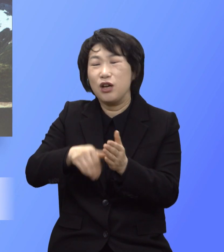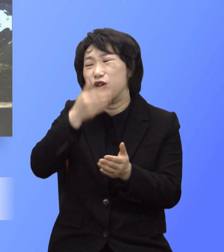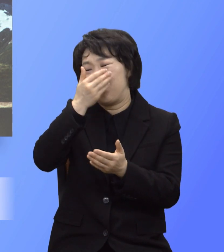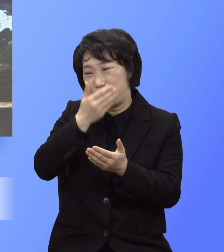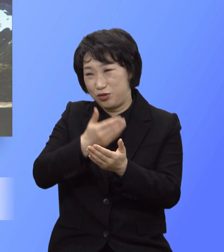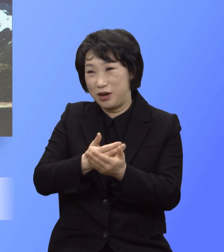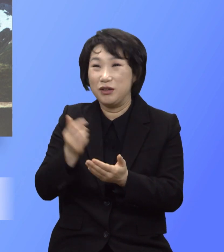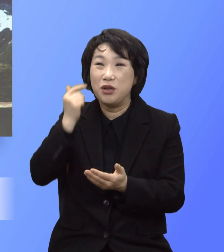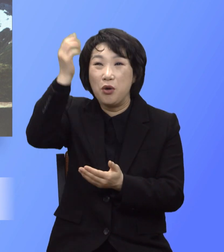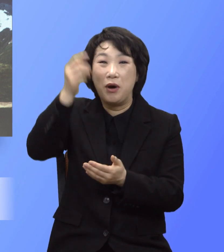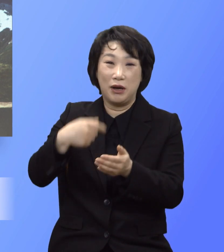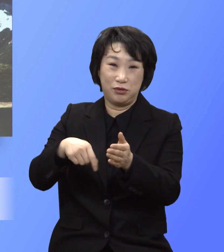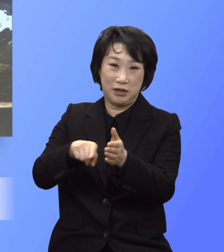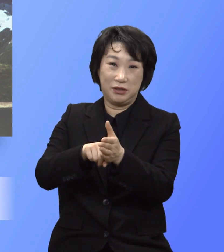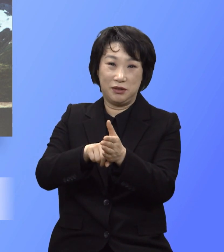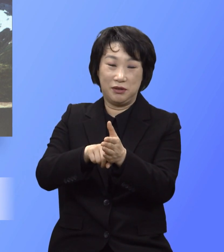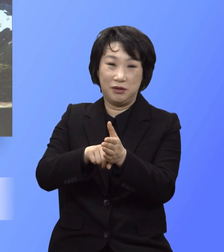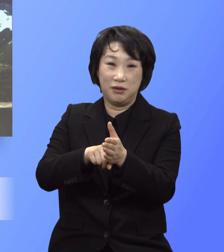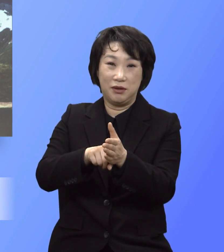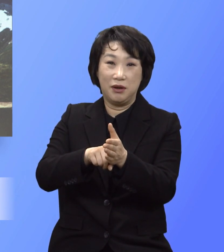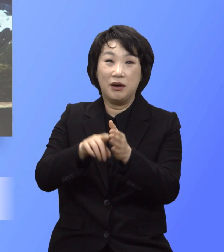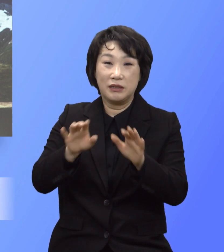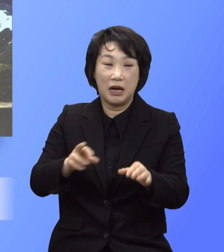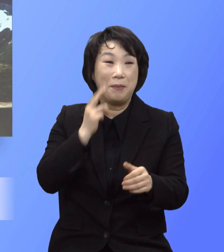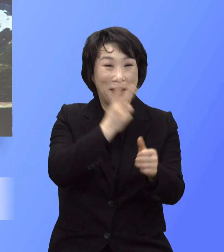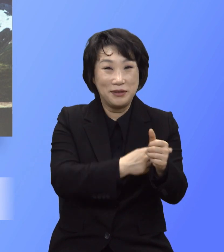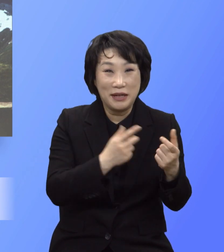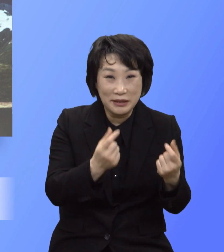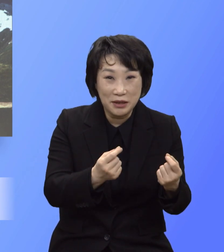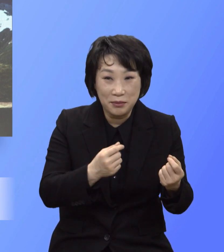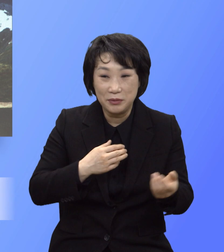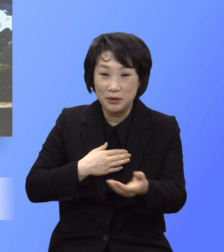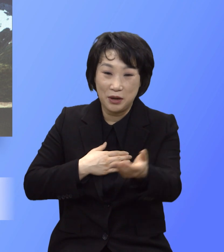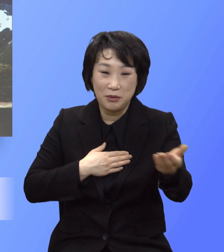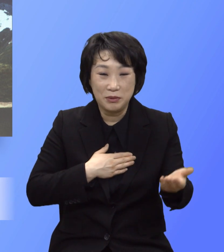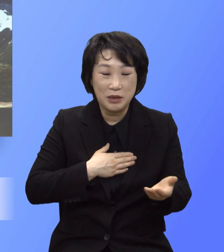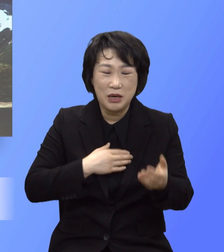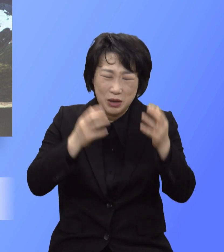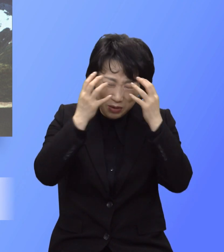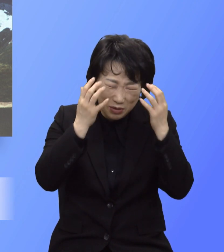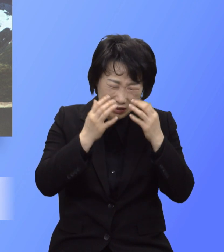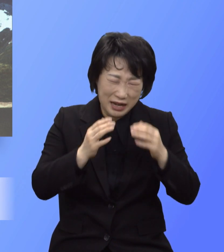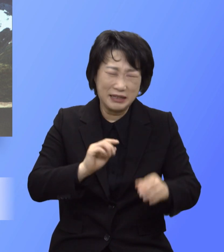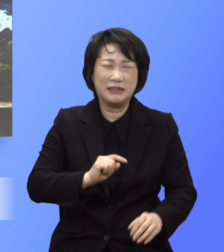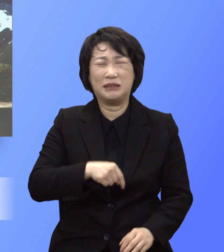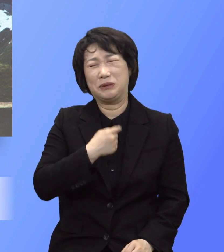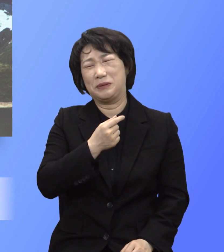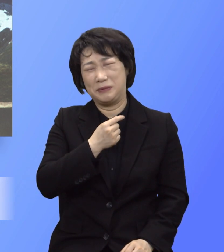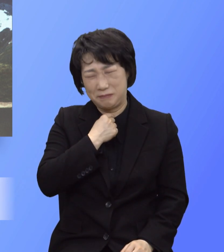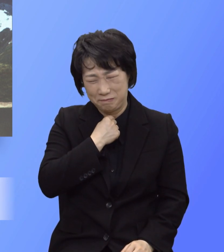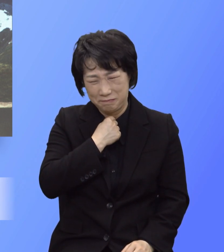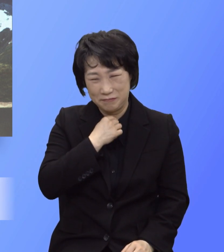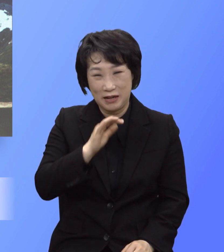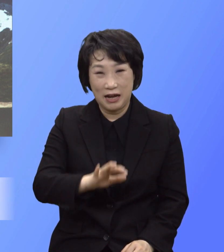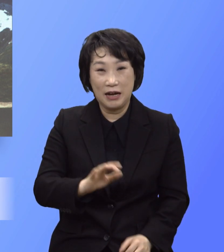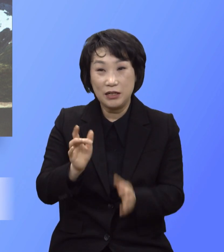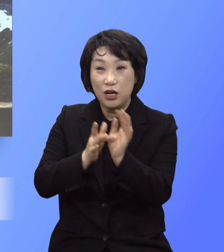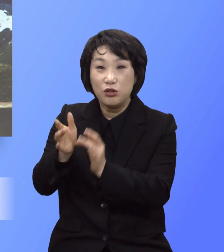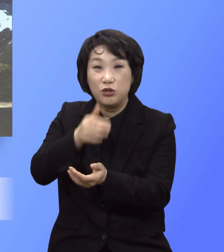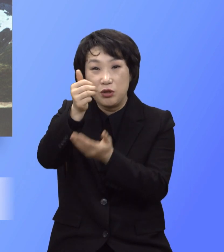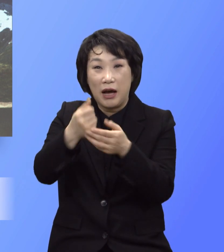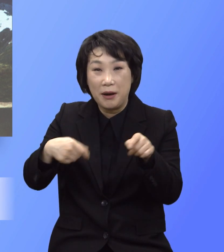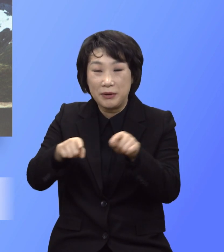위대한 영광을 위하여 바울과 같이 고난을 차원해서 그와